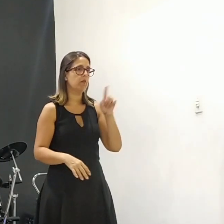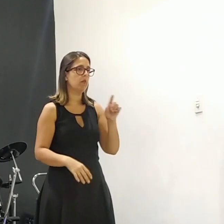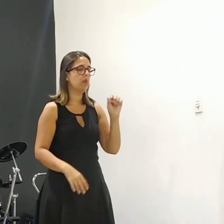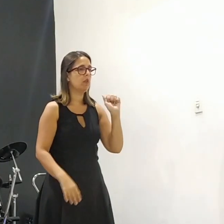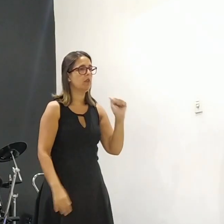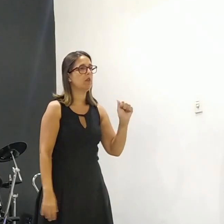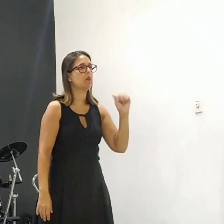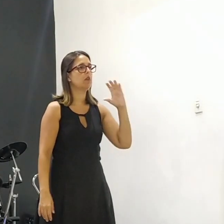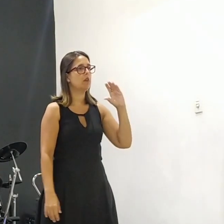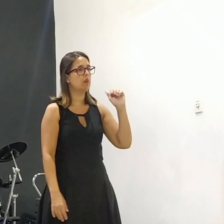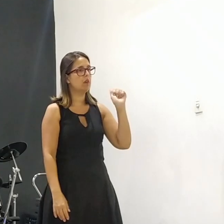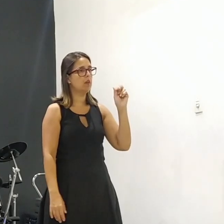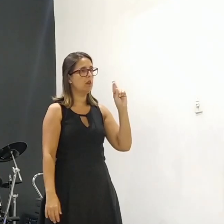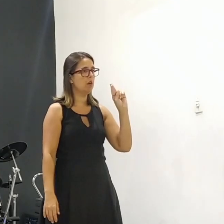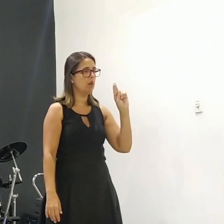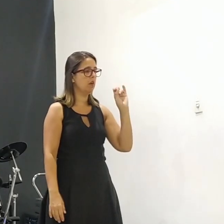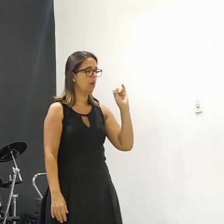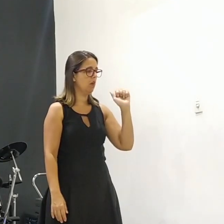versículo 1.